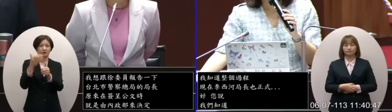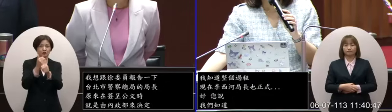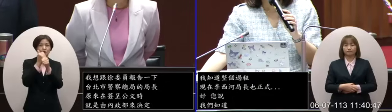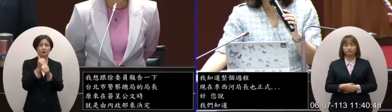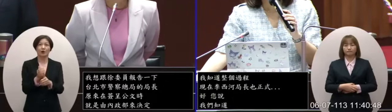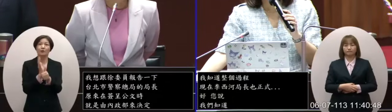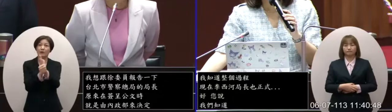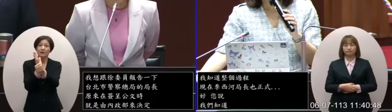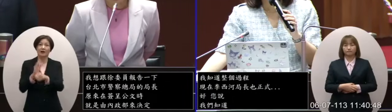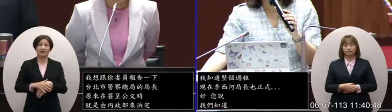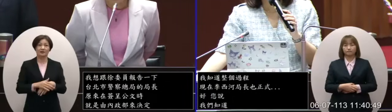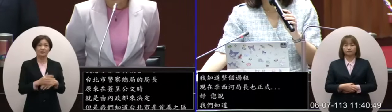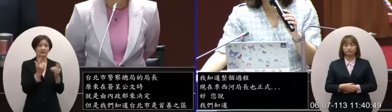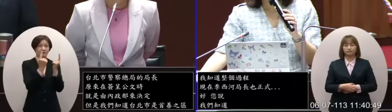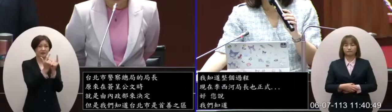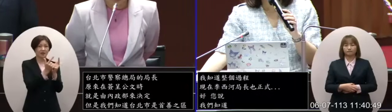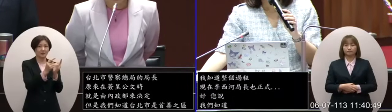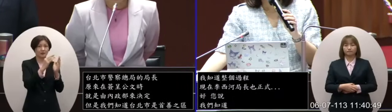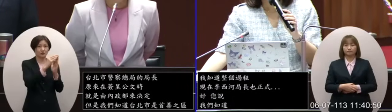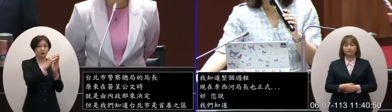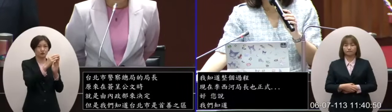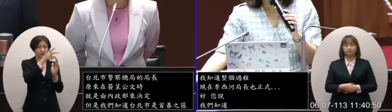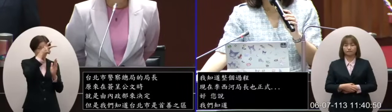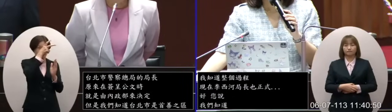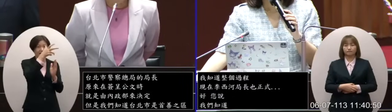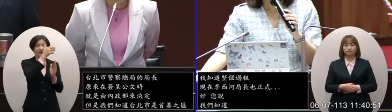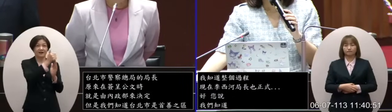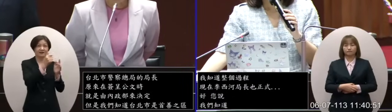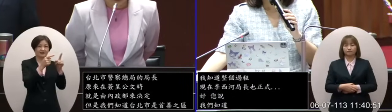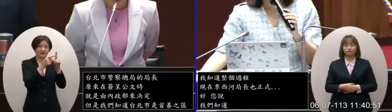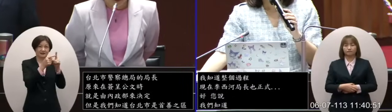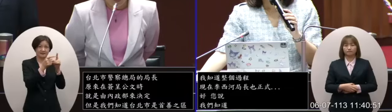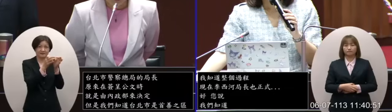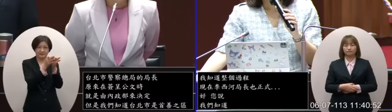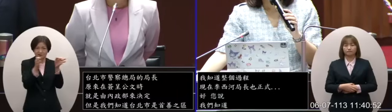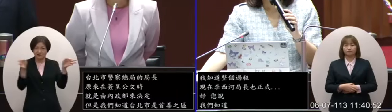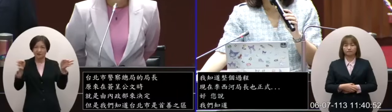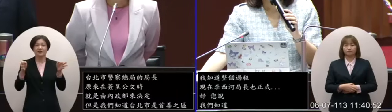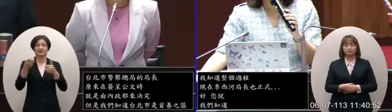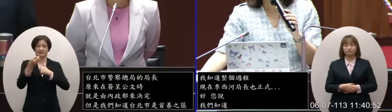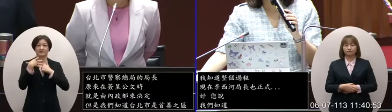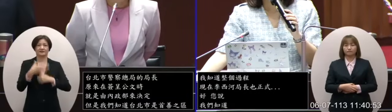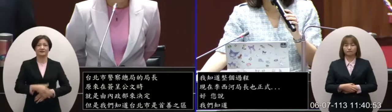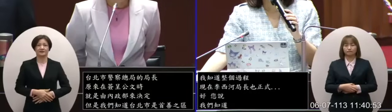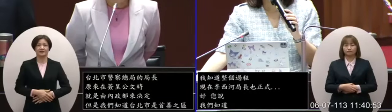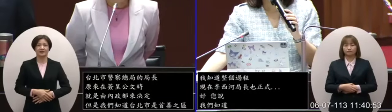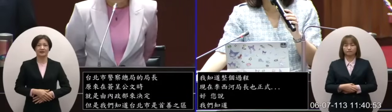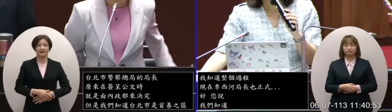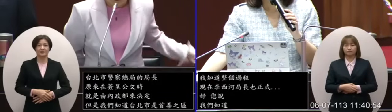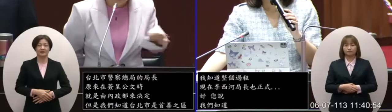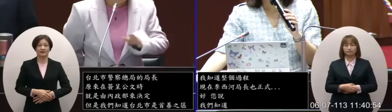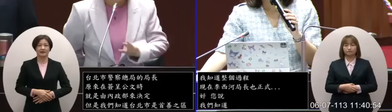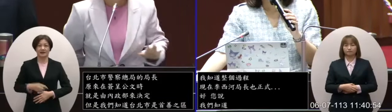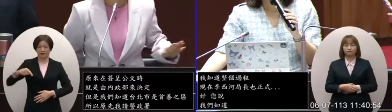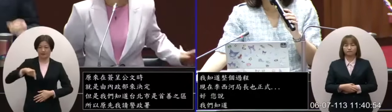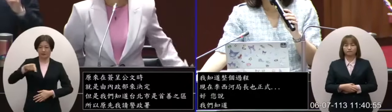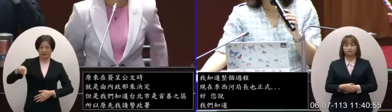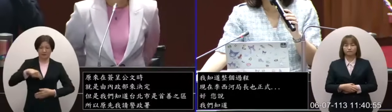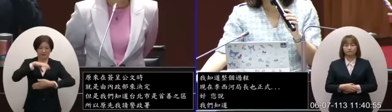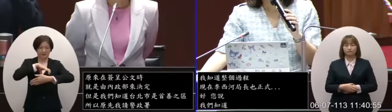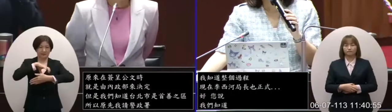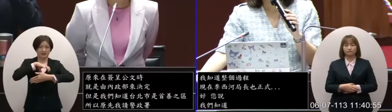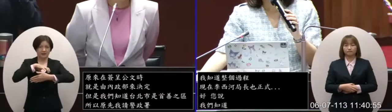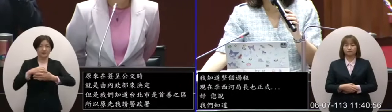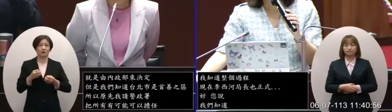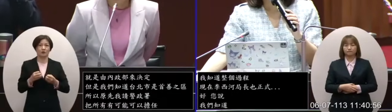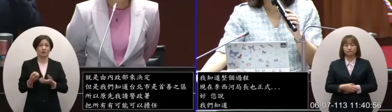担任台北市警察局局长的人选，全部要签报给我。 那在沟通的在我们自己内部的